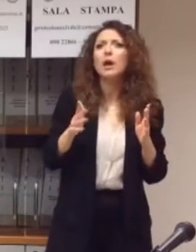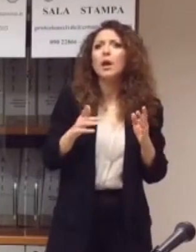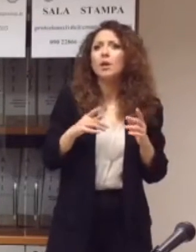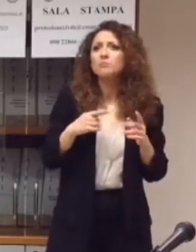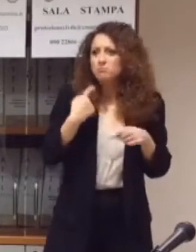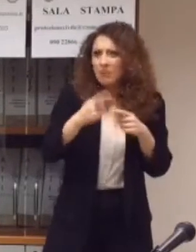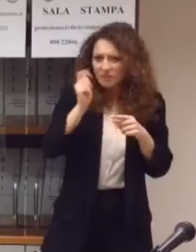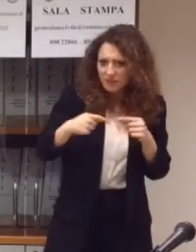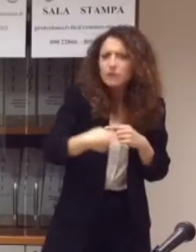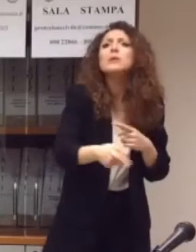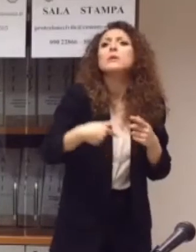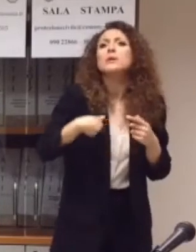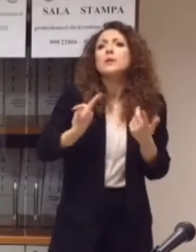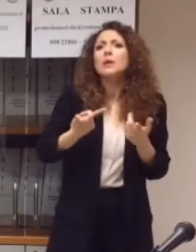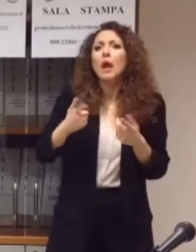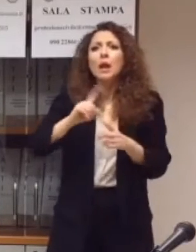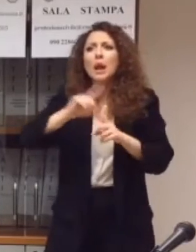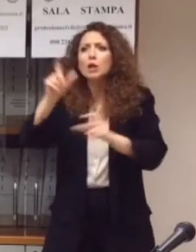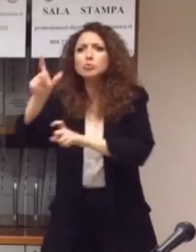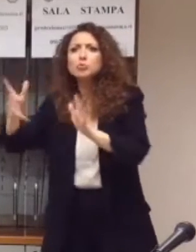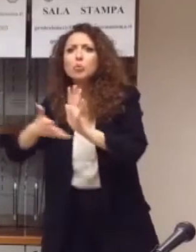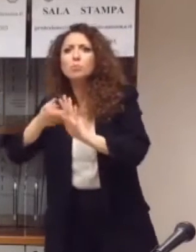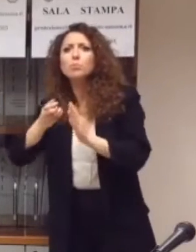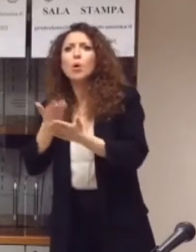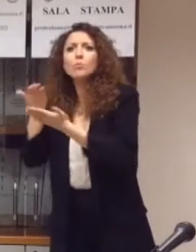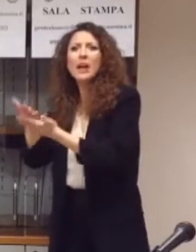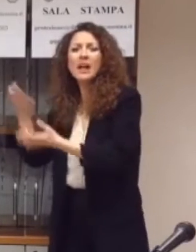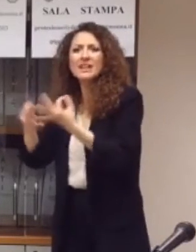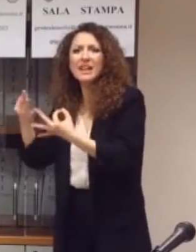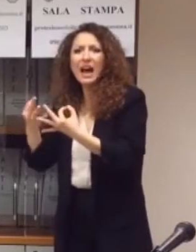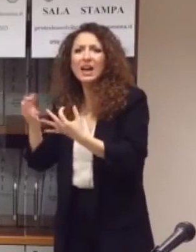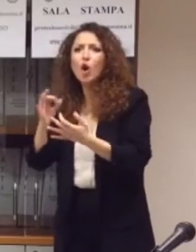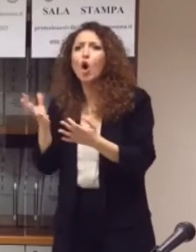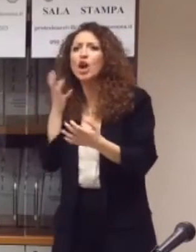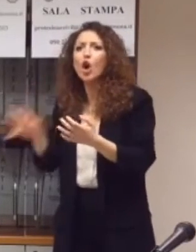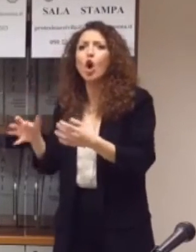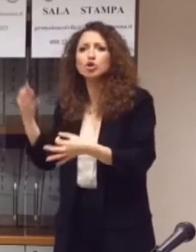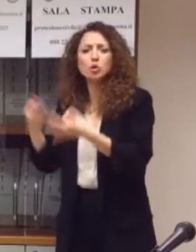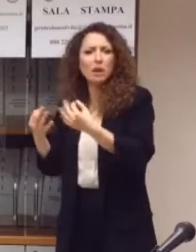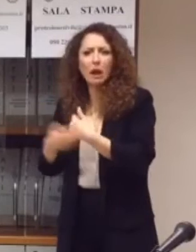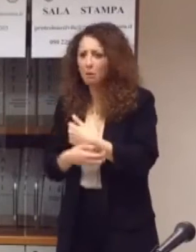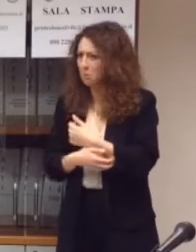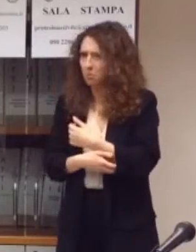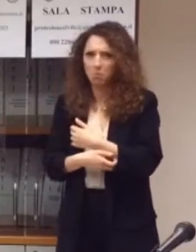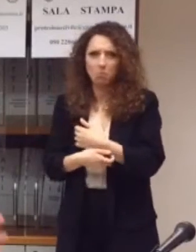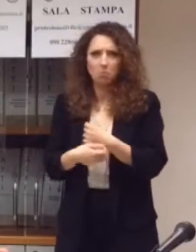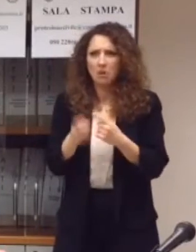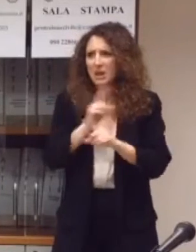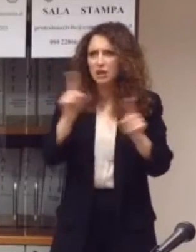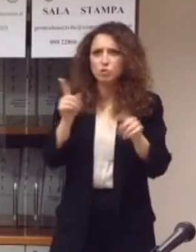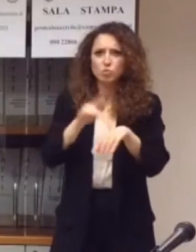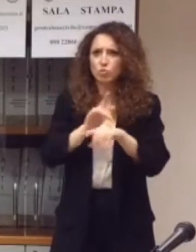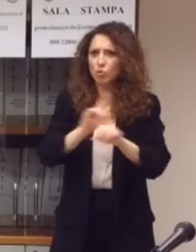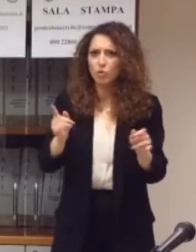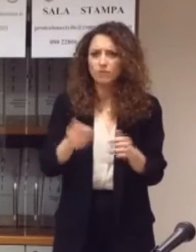e continuano a rimanere in vigore. Non ci risulta che qualcuno abbia fatto ricorso al TAR. Questo lo dico anche a qualche